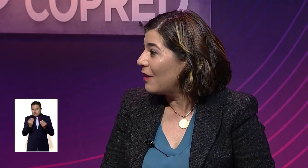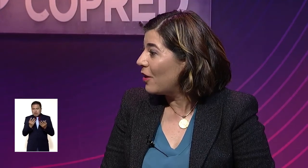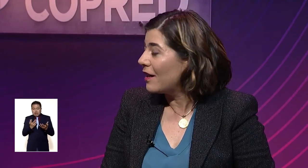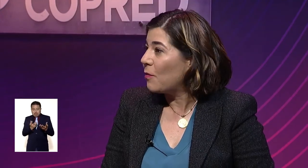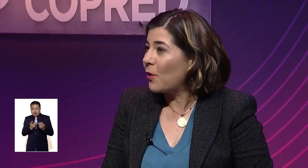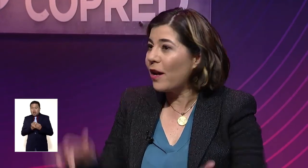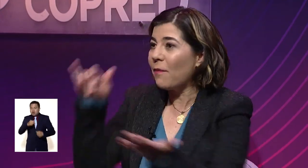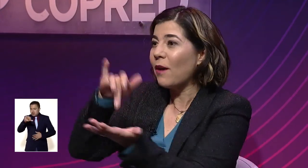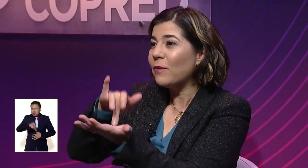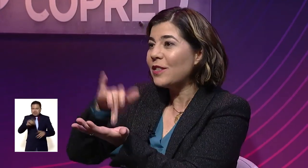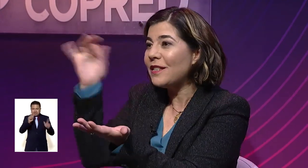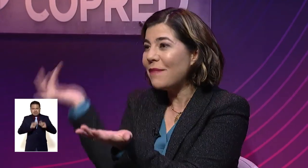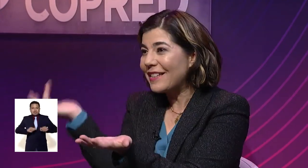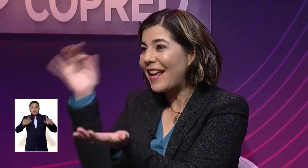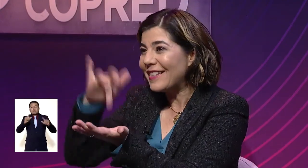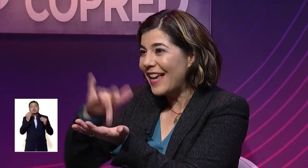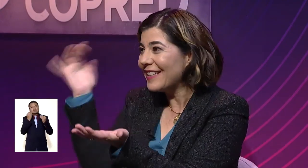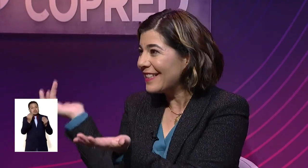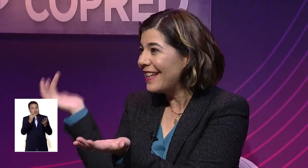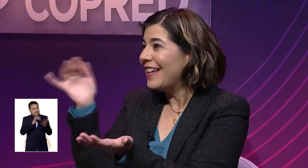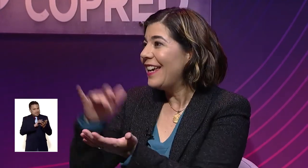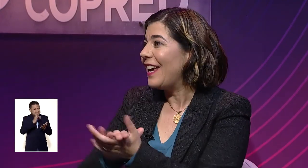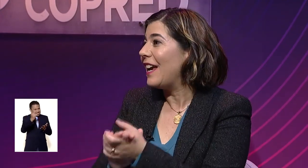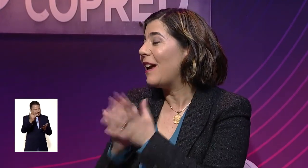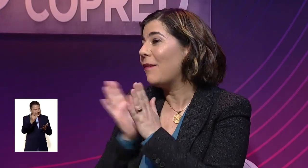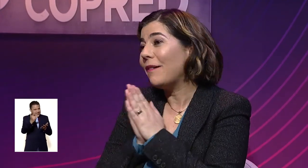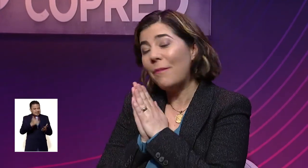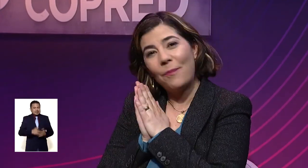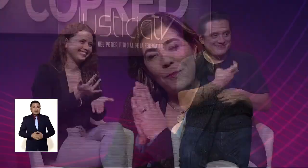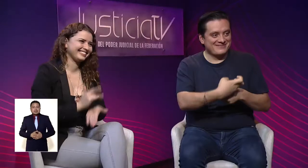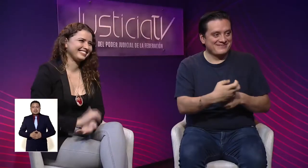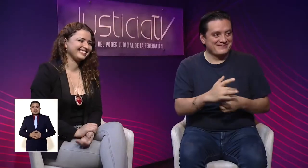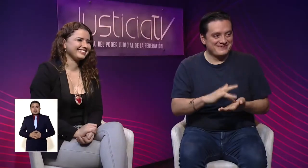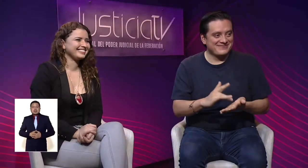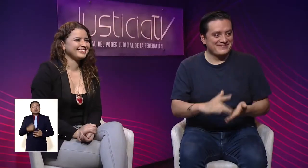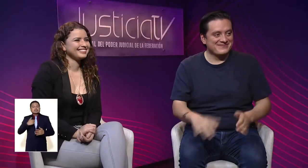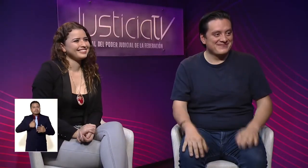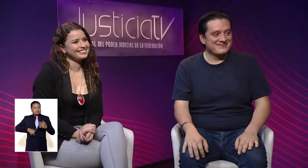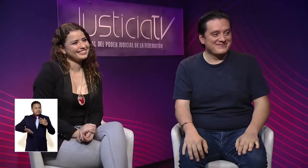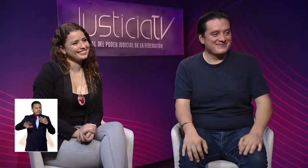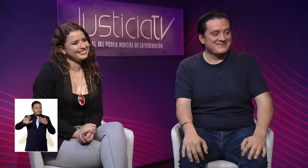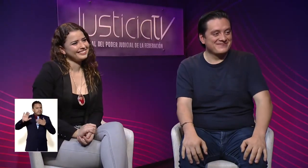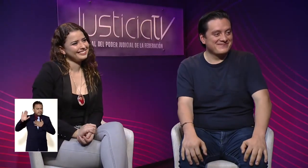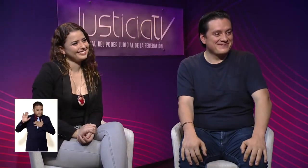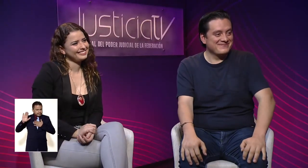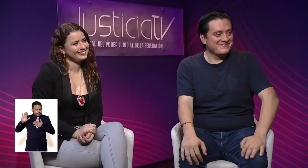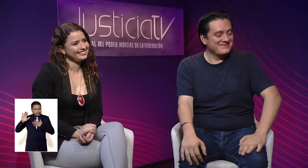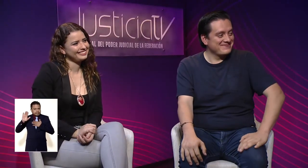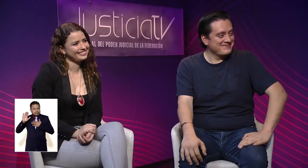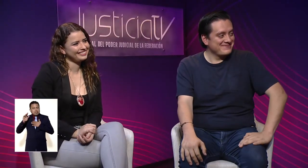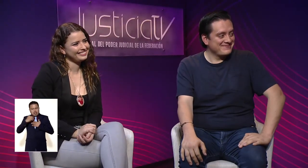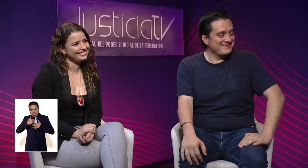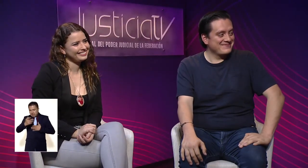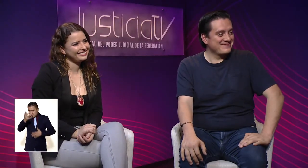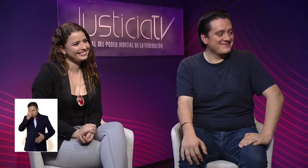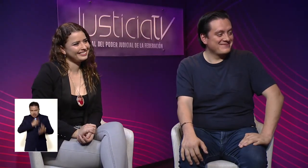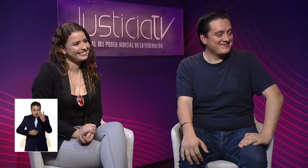en el programa. Muchísimas gracias. Igualmente, gracias. Prometo aprender por lo menos un